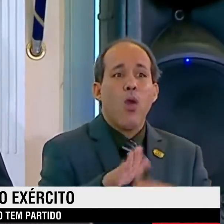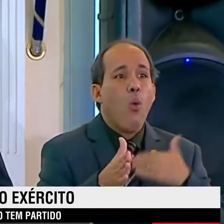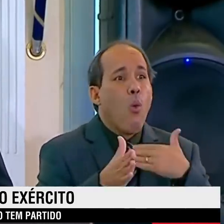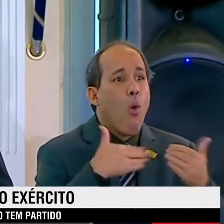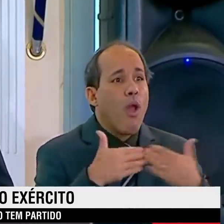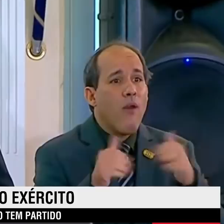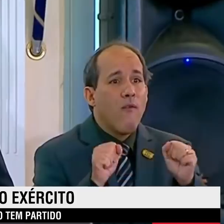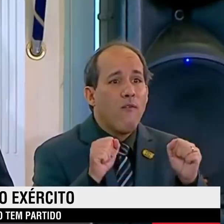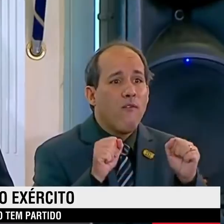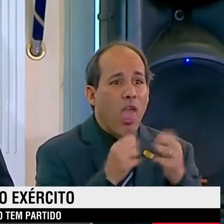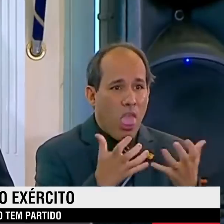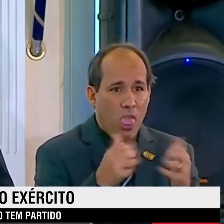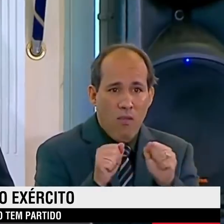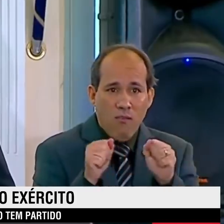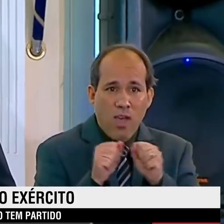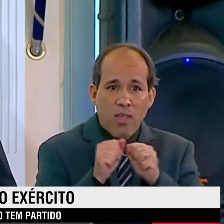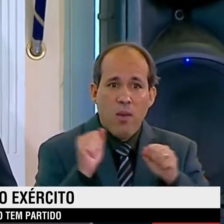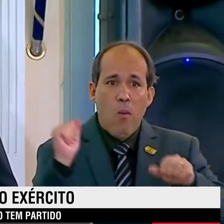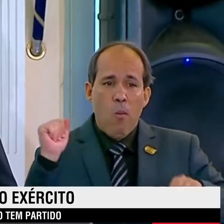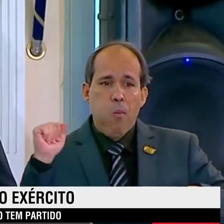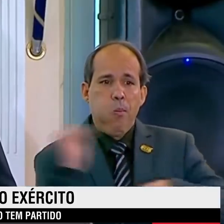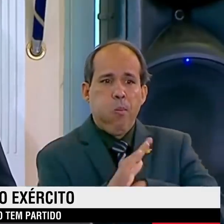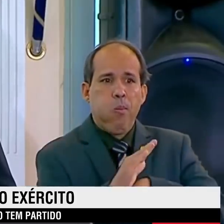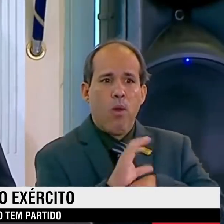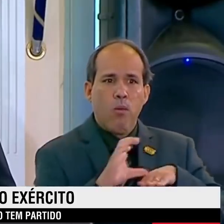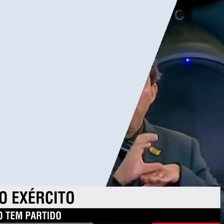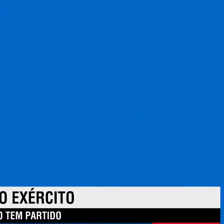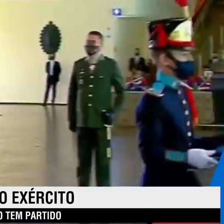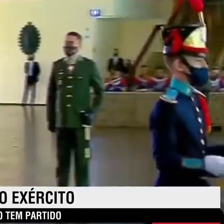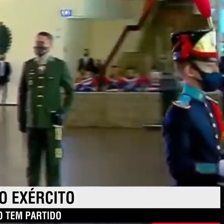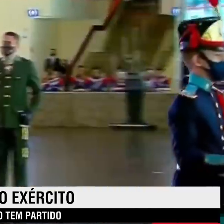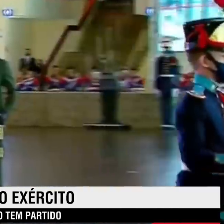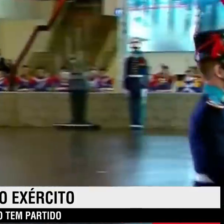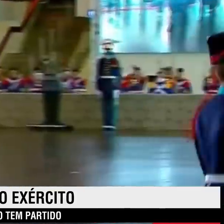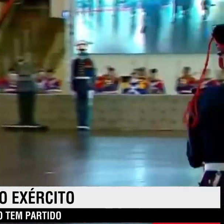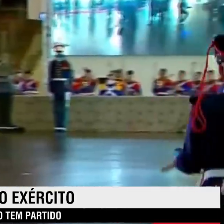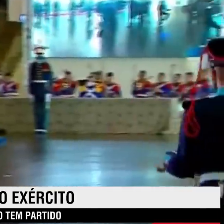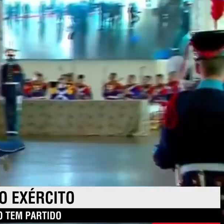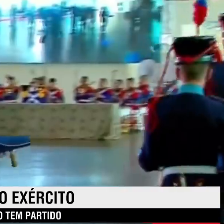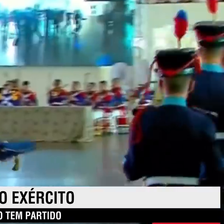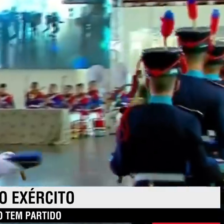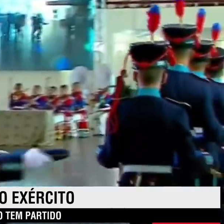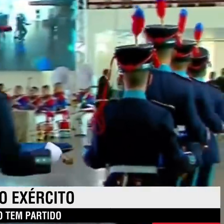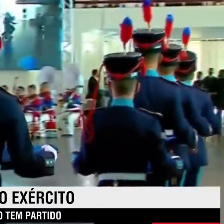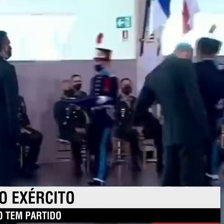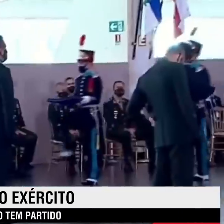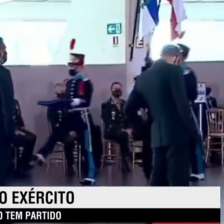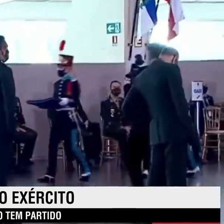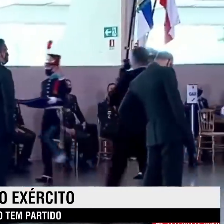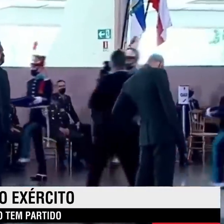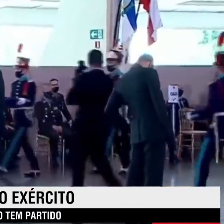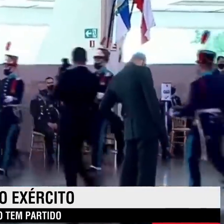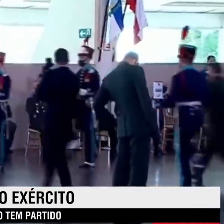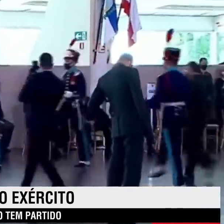porventura, queira sair deste balizamento. O presidente admitiu que o Brasil vive